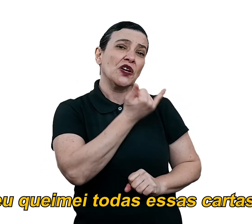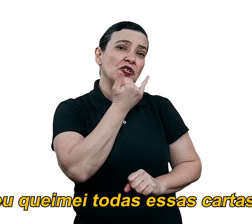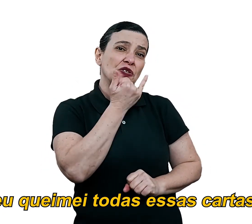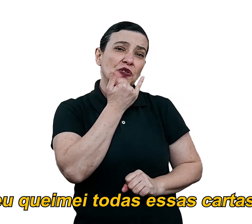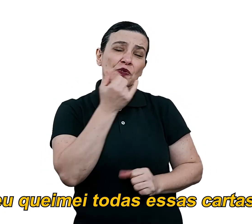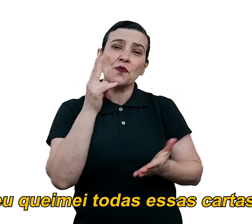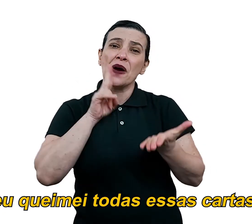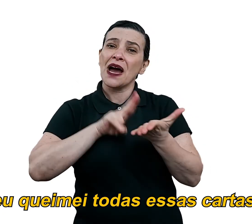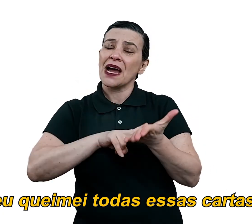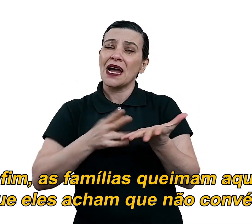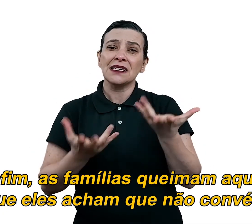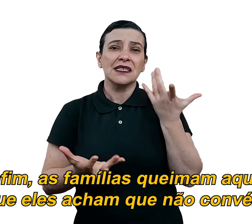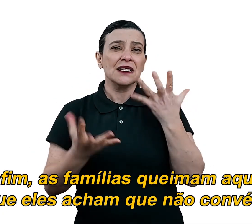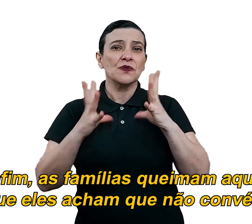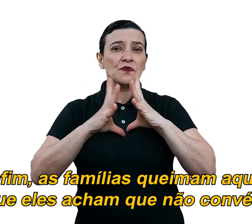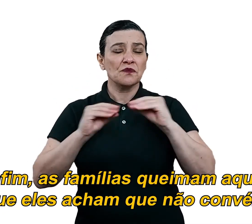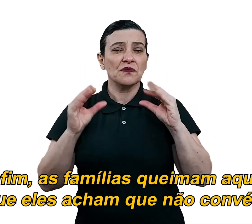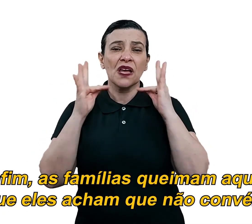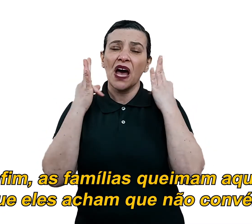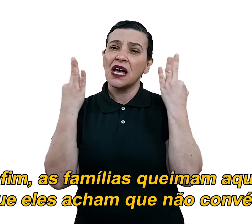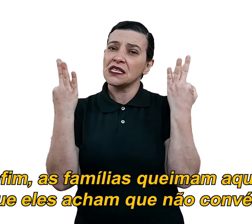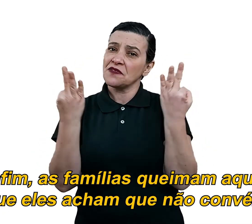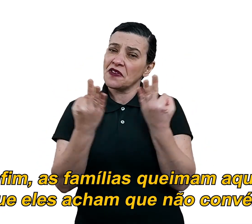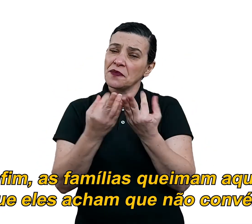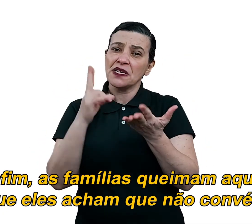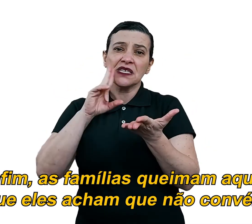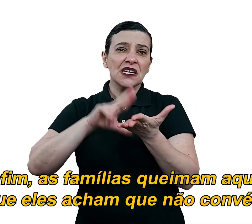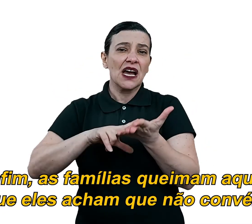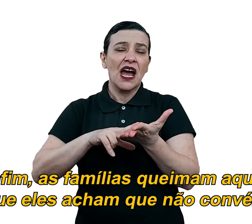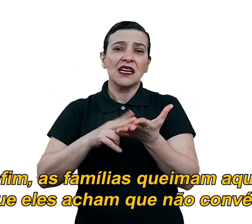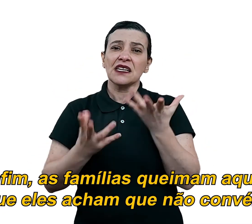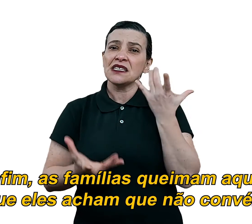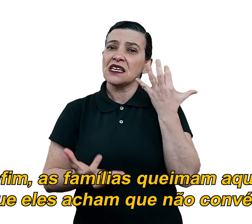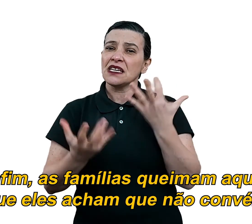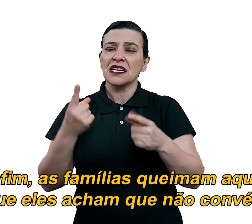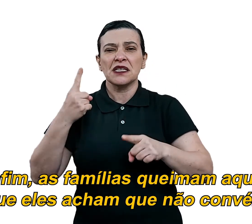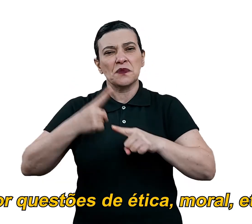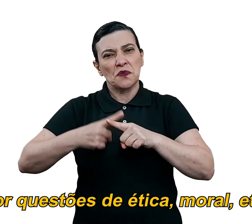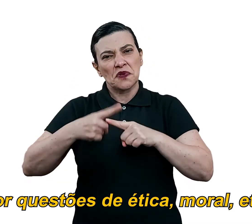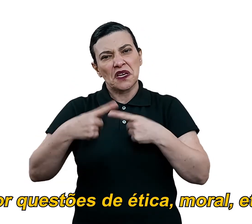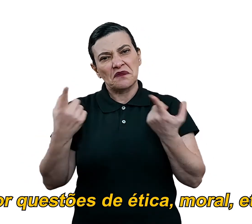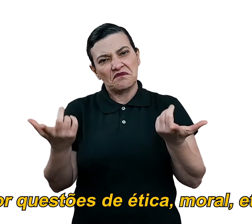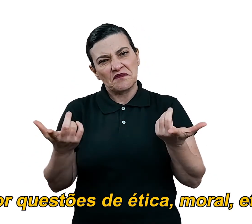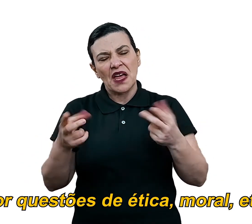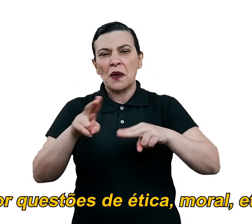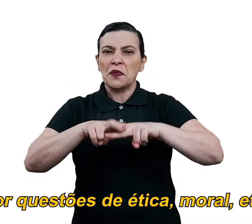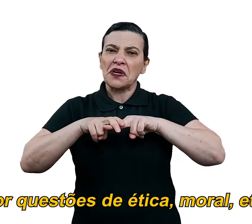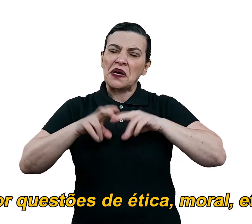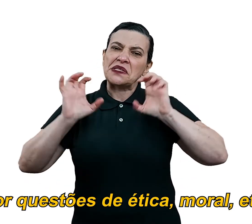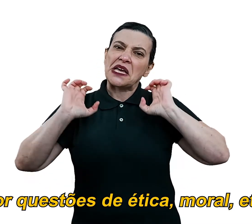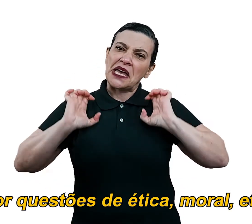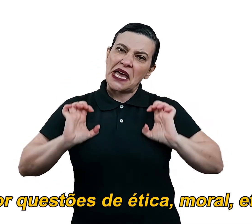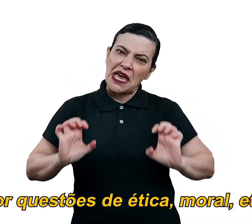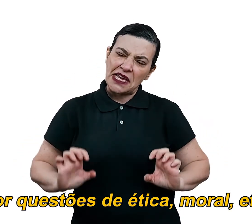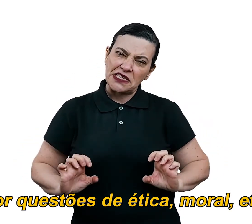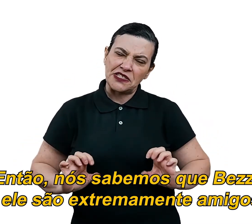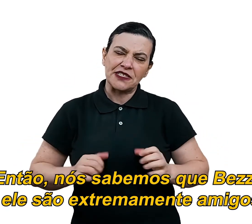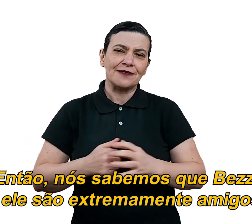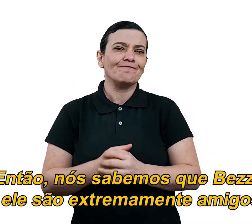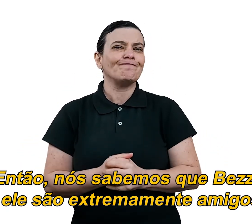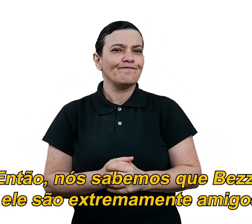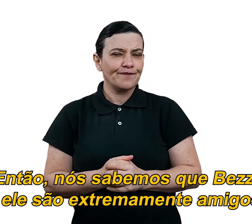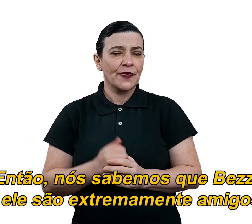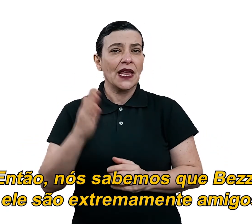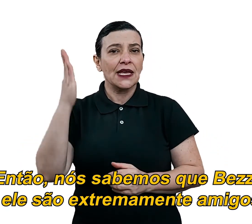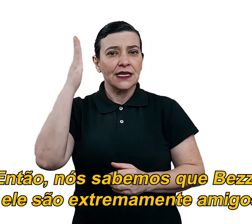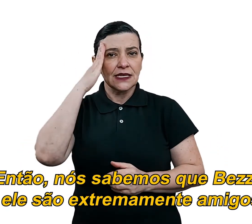todas essas cartas. Enfim, as famílias queimam porque eles acham que não convém por questões de ética, moral e etc.